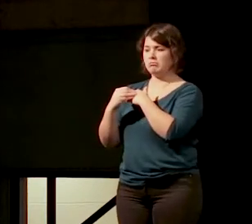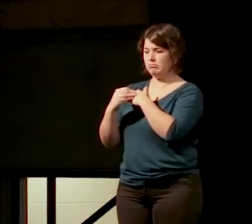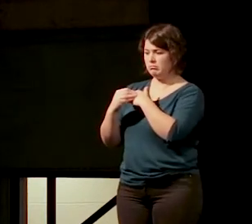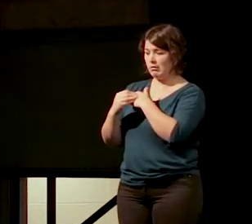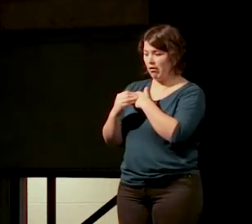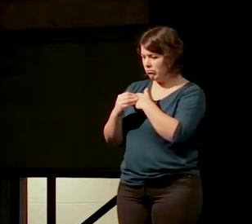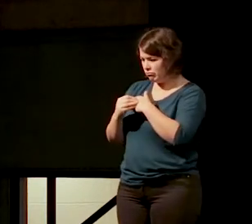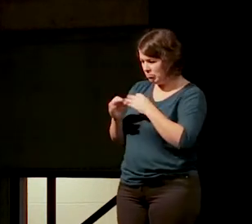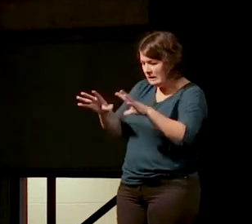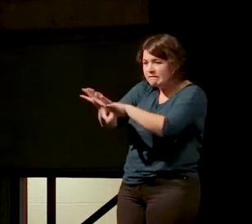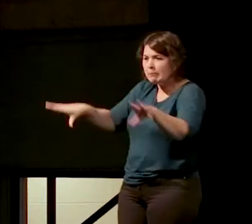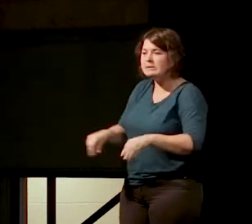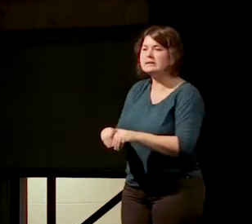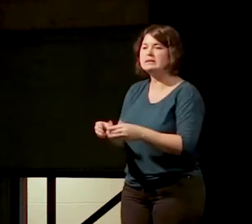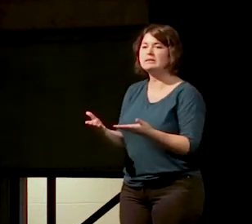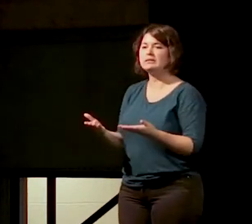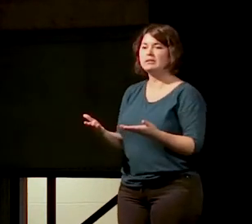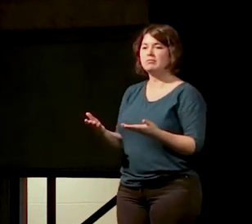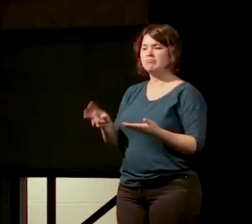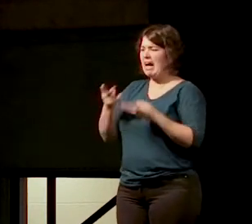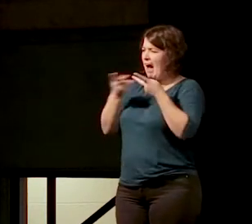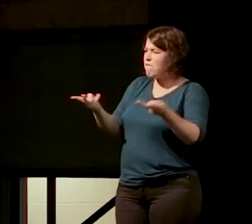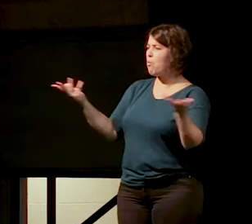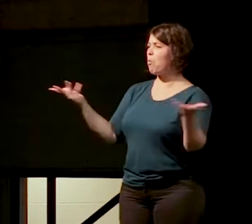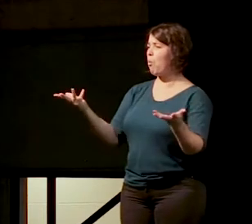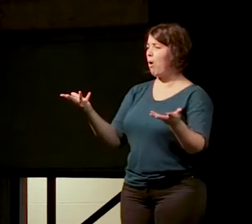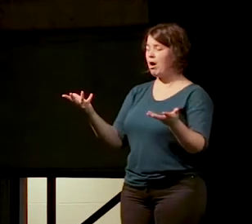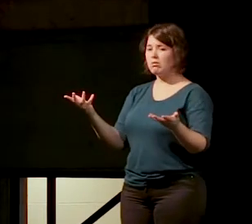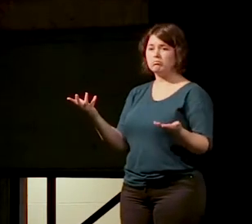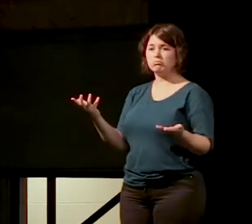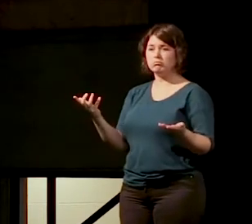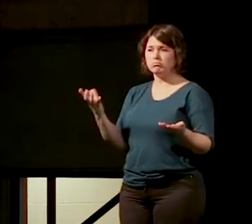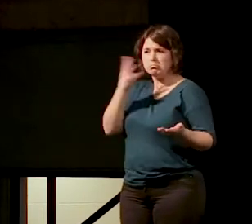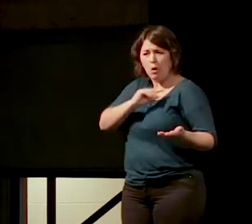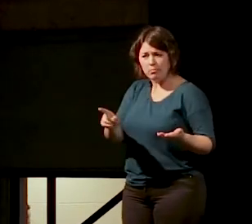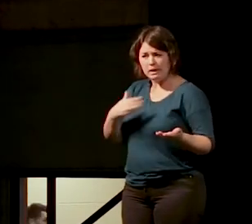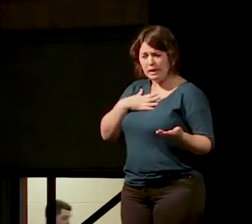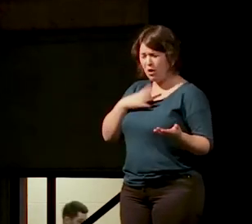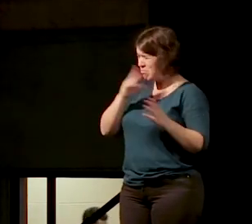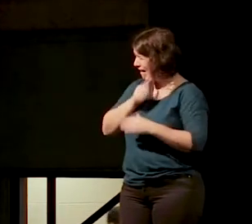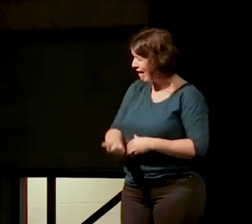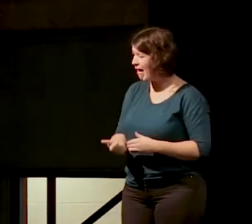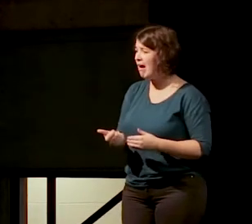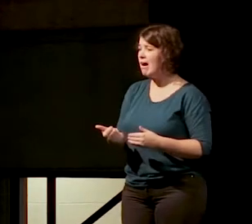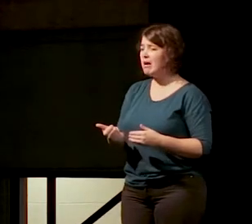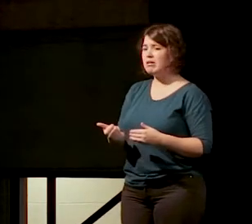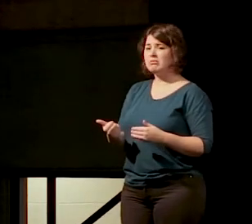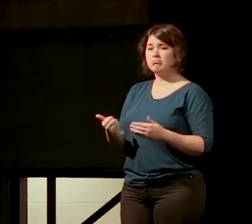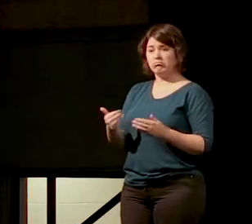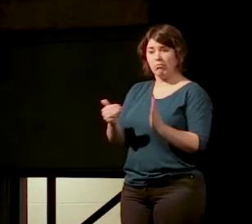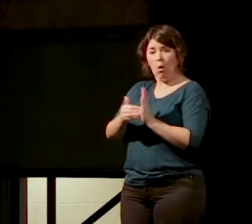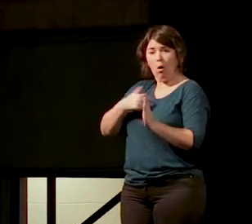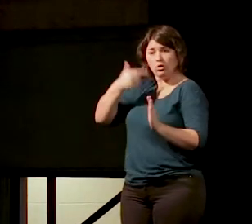quasiment une famille. Et je dois vous avouer que je n'ai pas oublié. Je n'ai rien oublié. Je sais